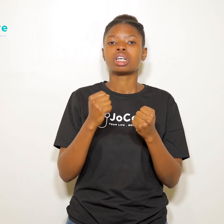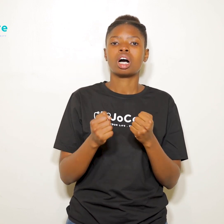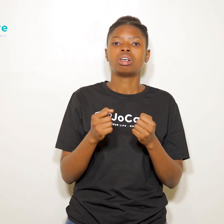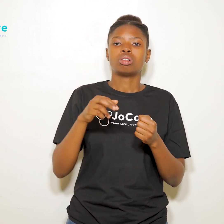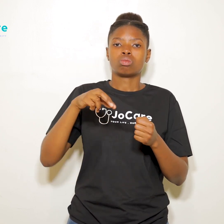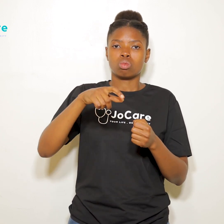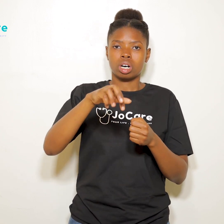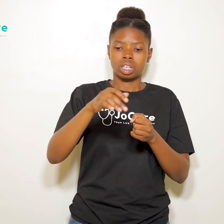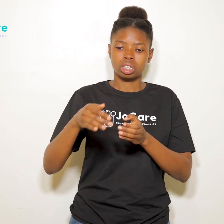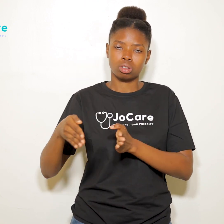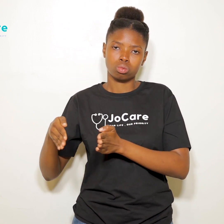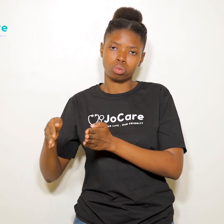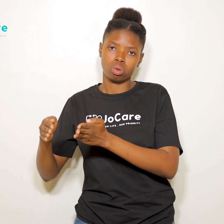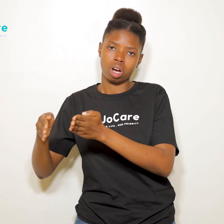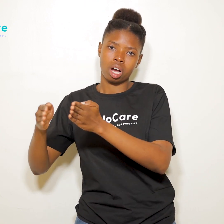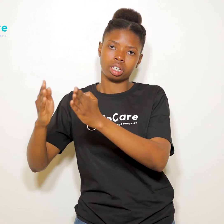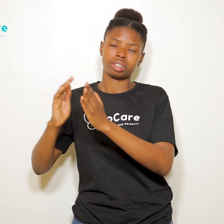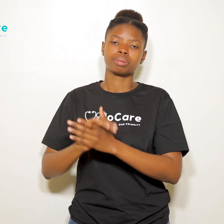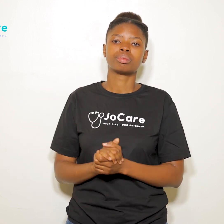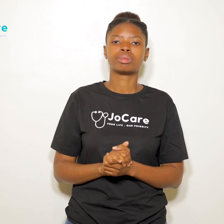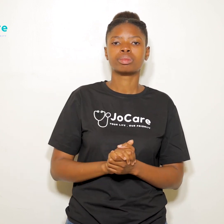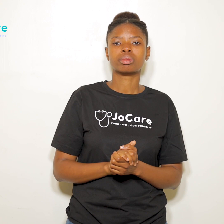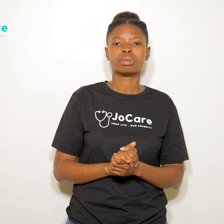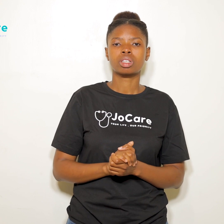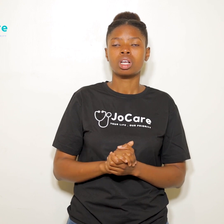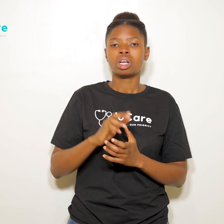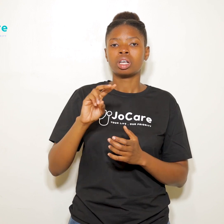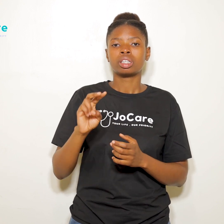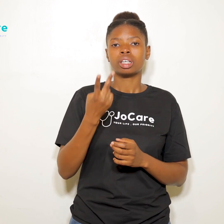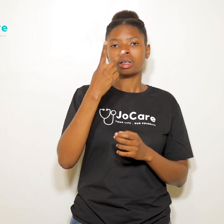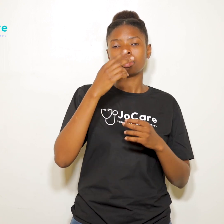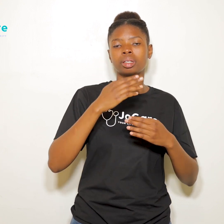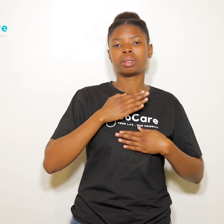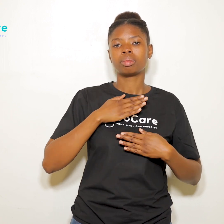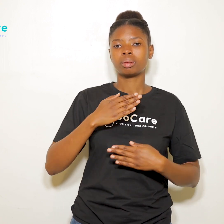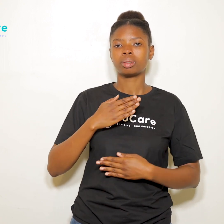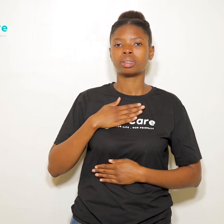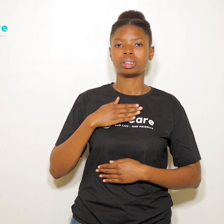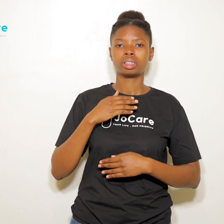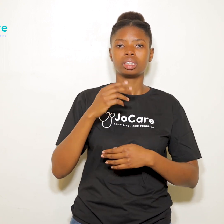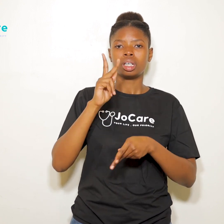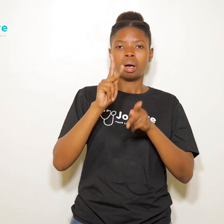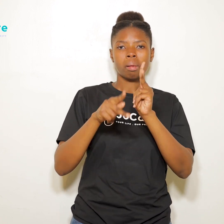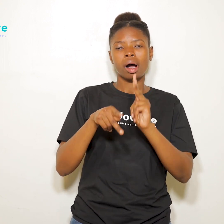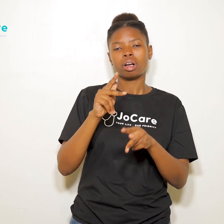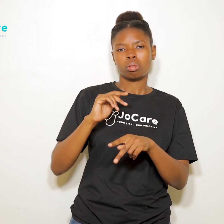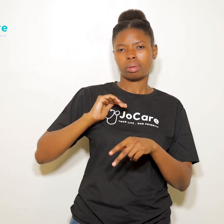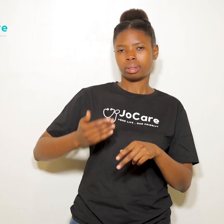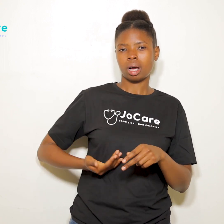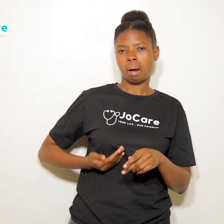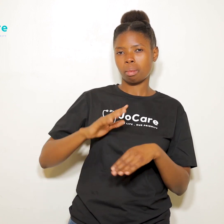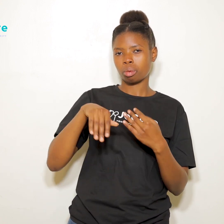kibaho ushobora kutabimenya ko cyabaye. Icya kabiri, imibiri y'abantu y'abadamu bose ntabwo iteye kimwe,